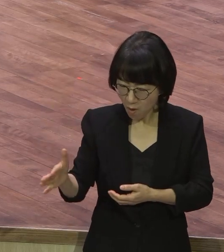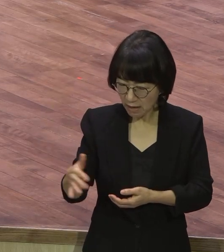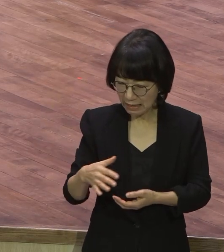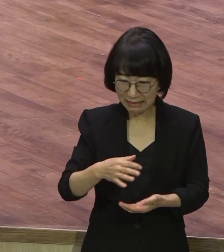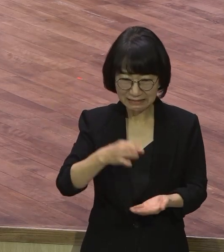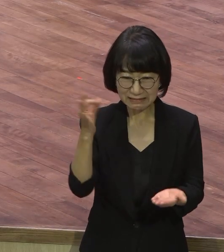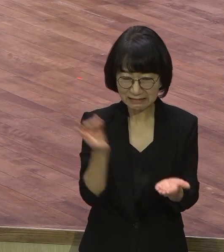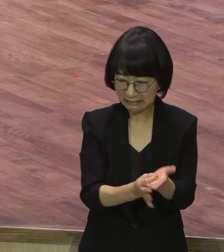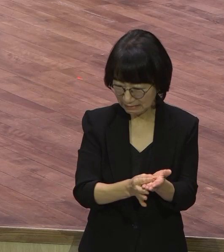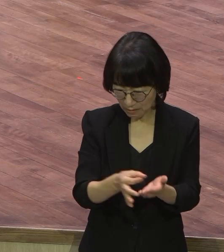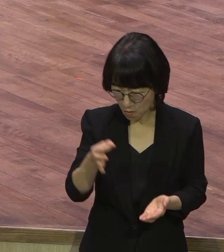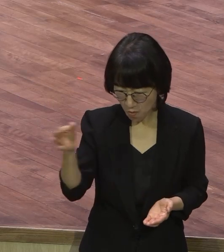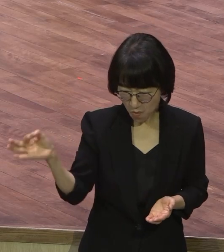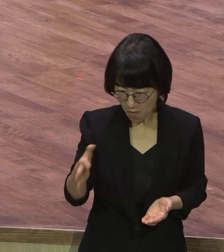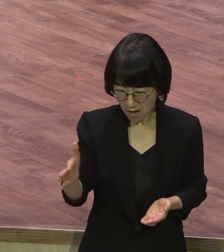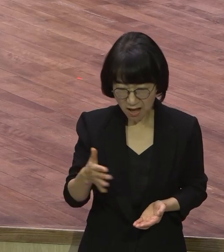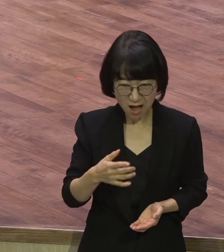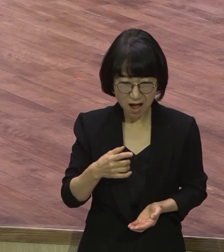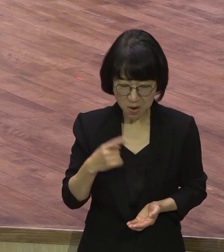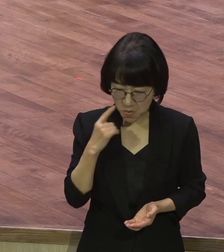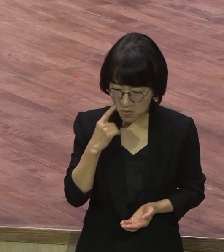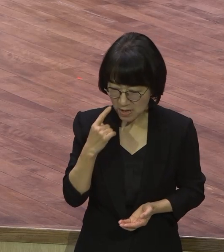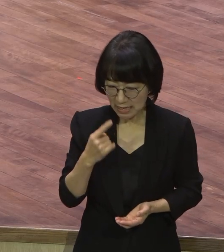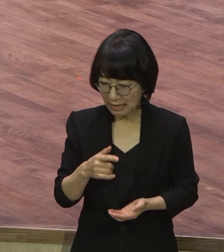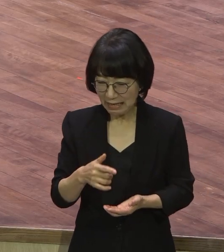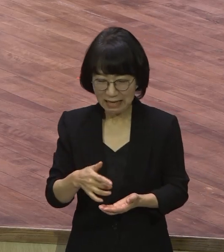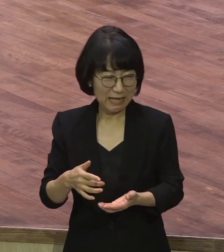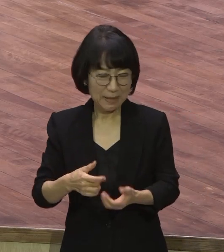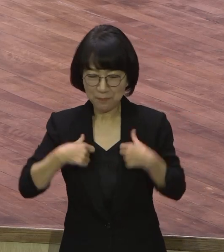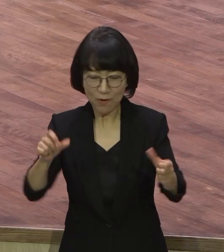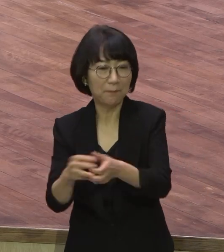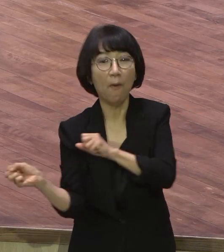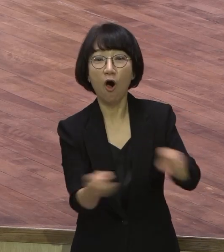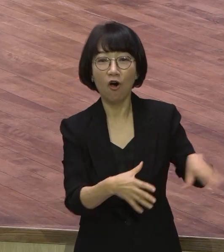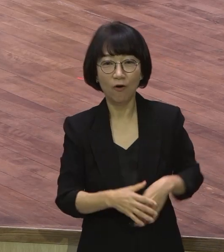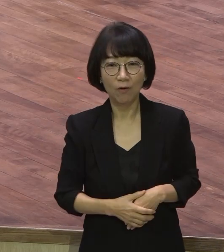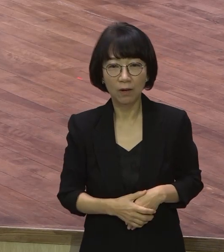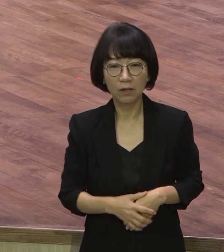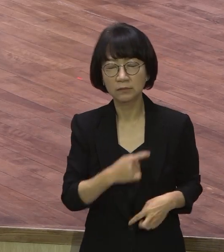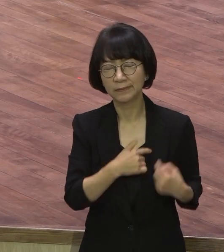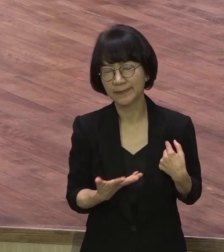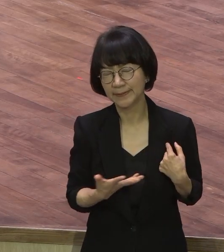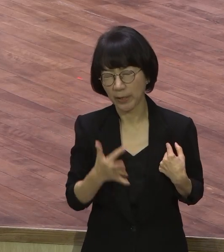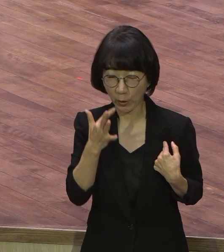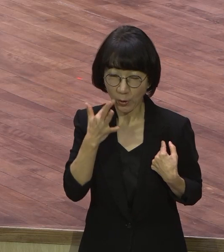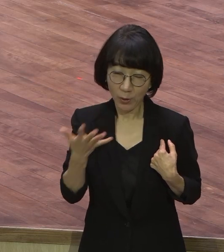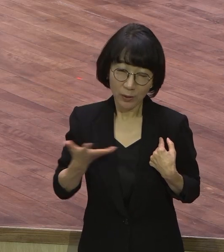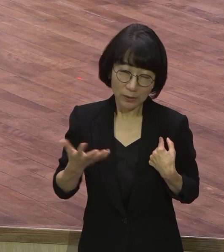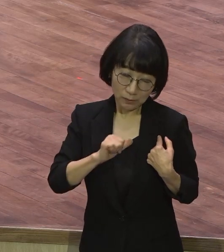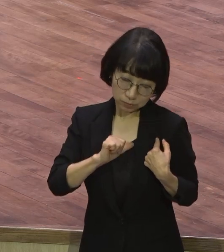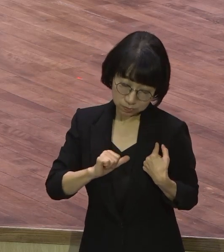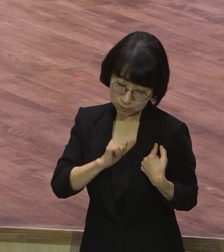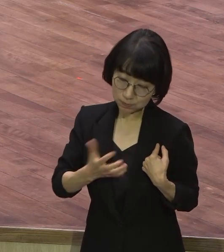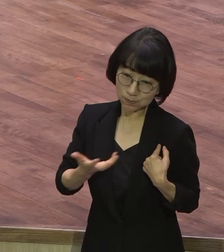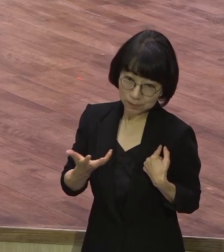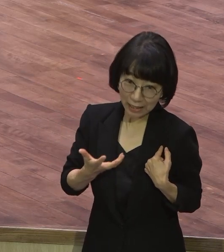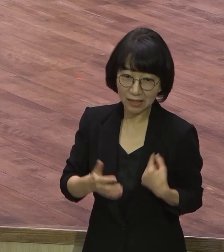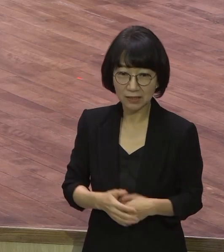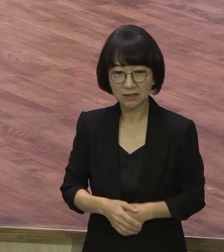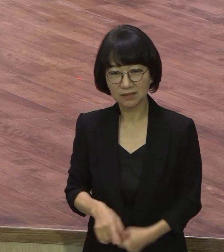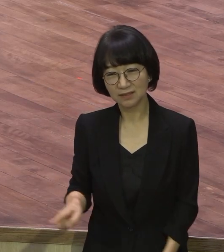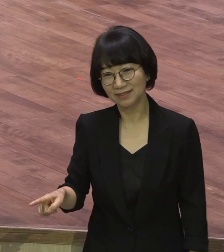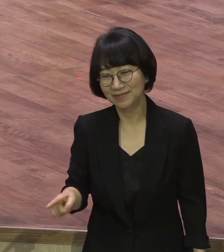생고생을 했다는 얘기입니다. 바르면 나올 텐데 어떻게 중요한 이런 종기 낫는 게